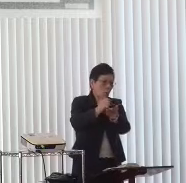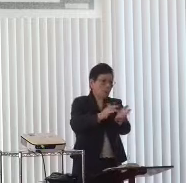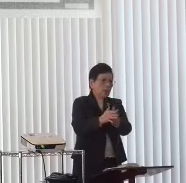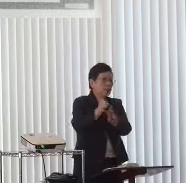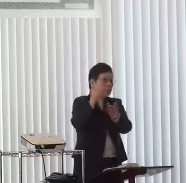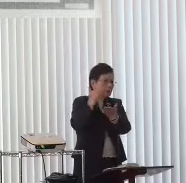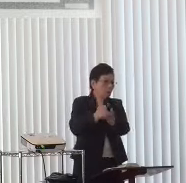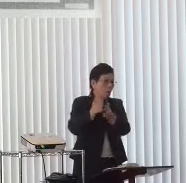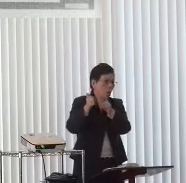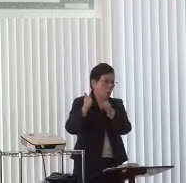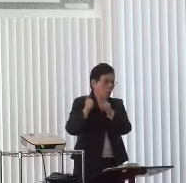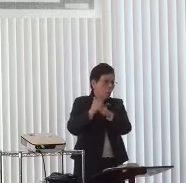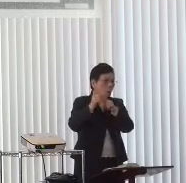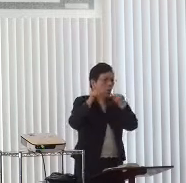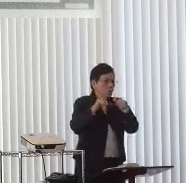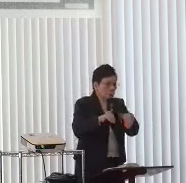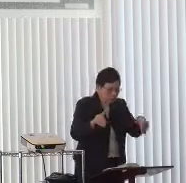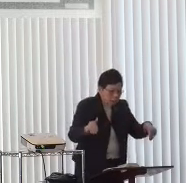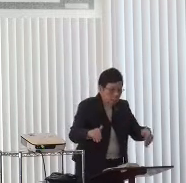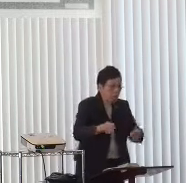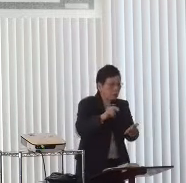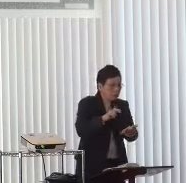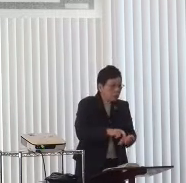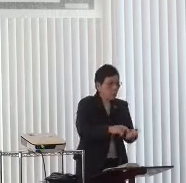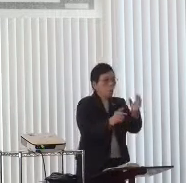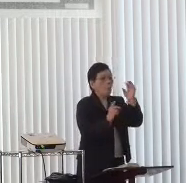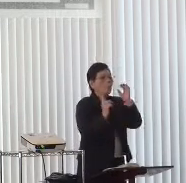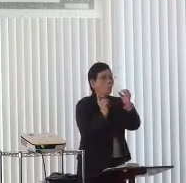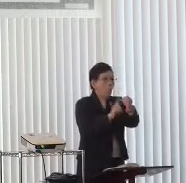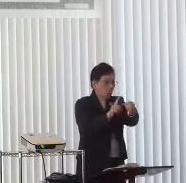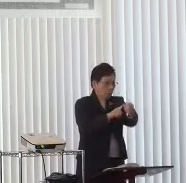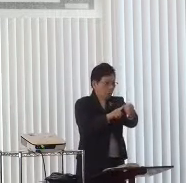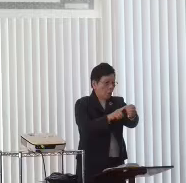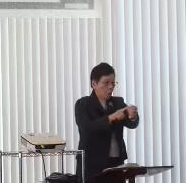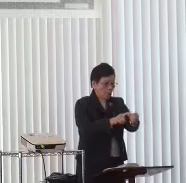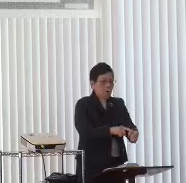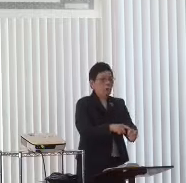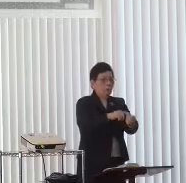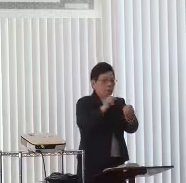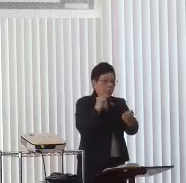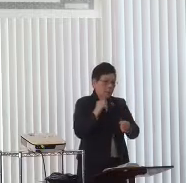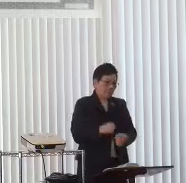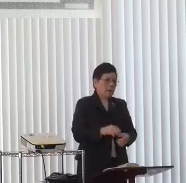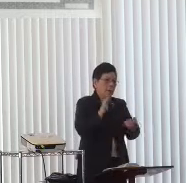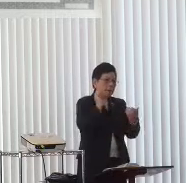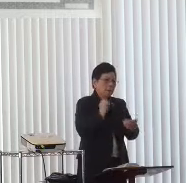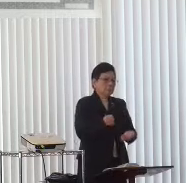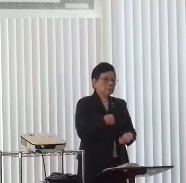えて365日を歩んで、あ、もう65日ないんだね、